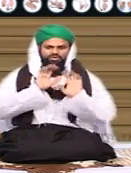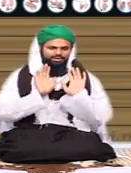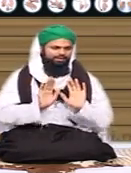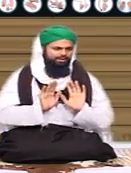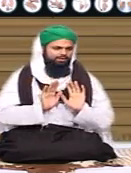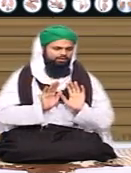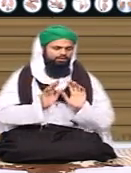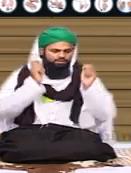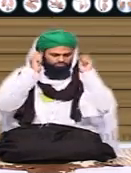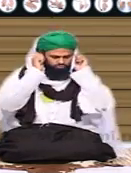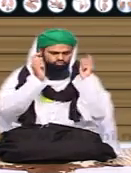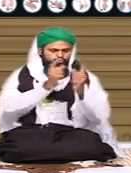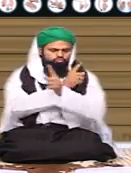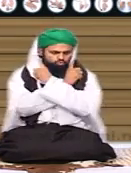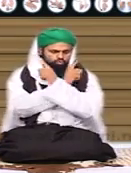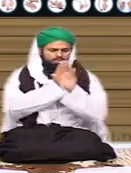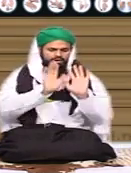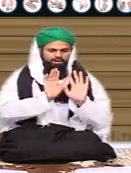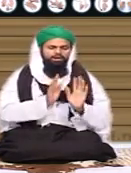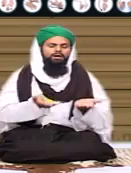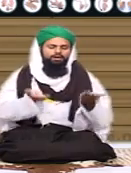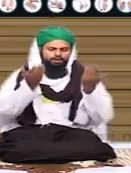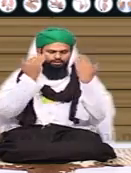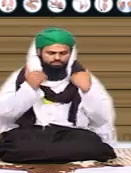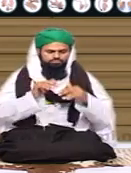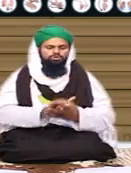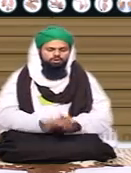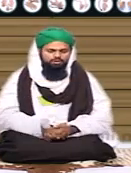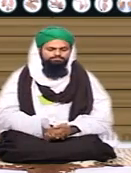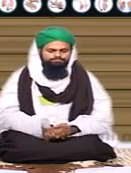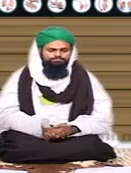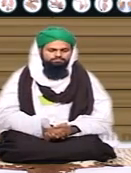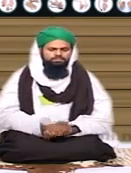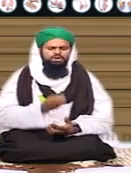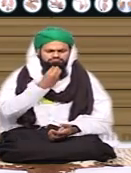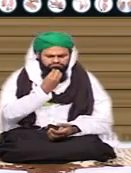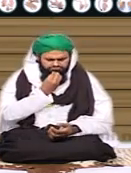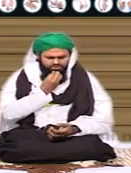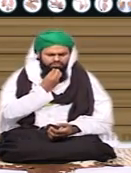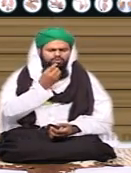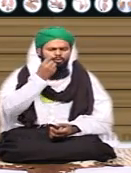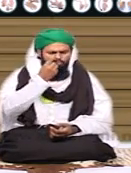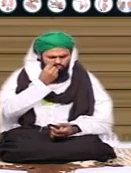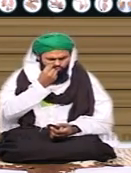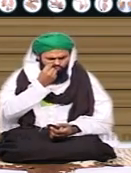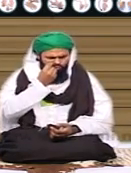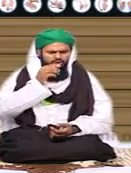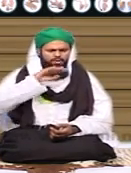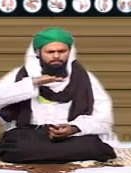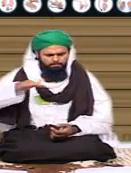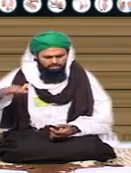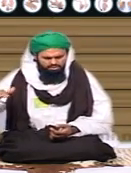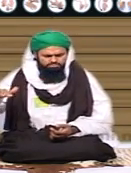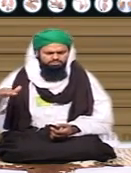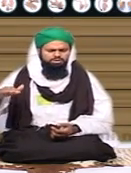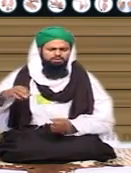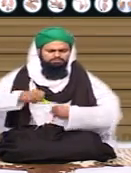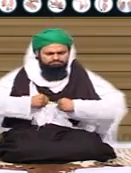نوجوان شریک ہو کر اپنے گناہوں سے توبہ کرتے ہیں اور نیکی کا راستہ اختیار کرتے ہیں. جوان بھی آتے ہیں, عمر